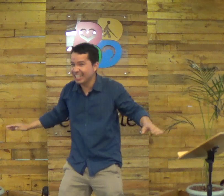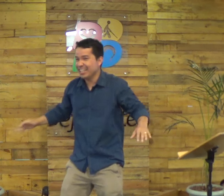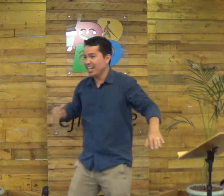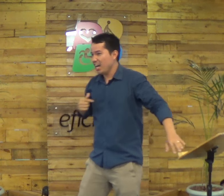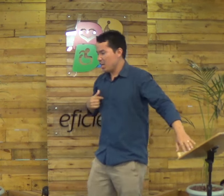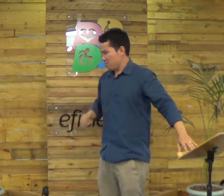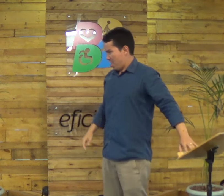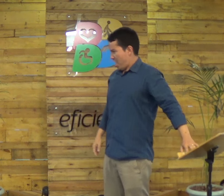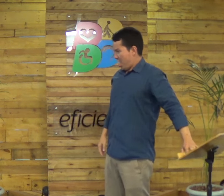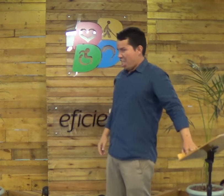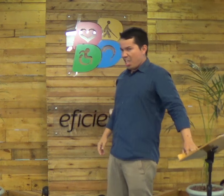mais,